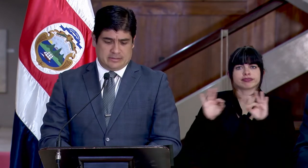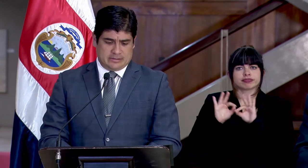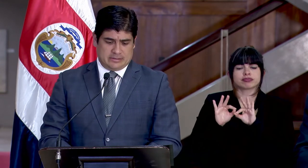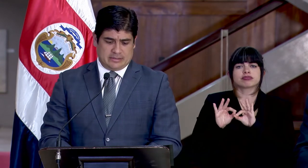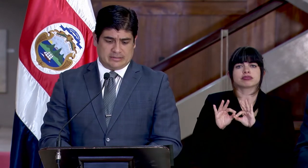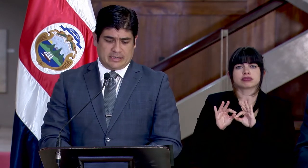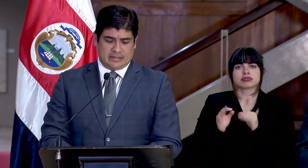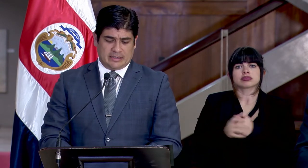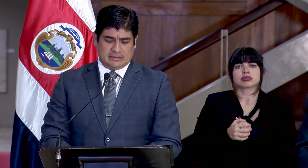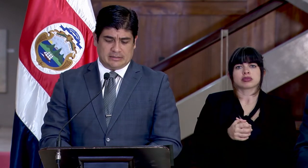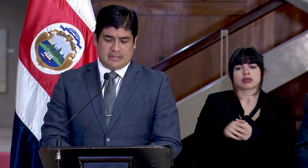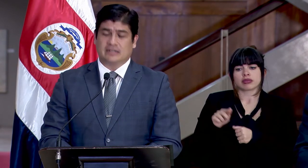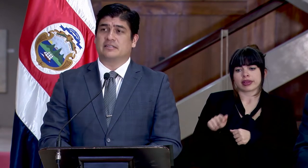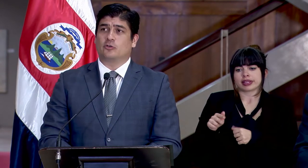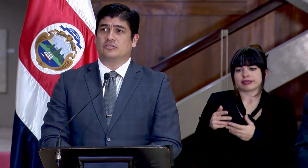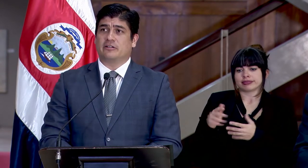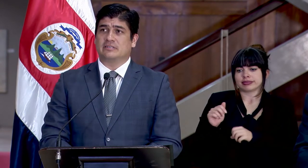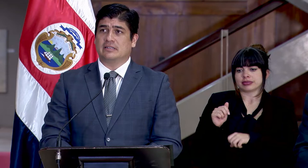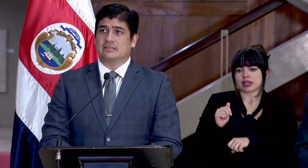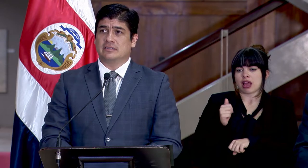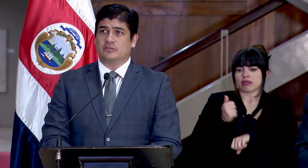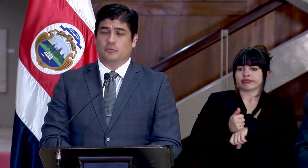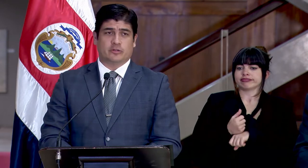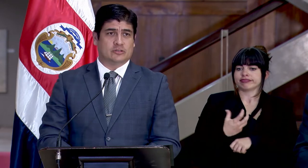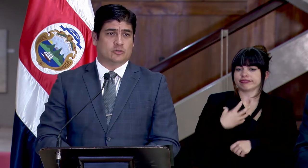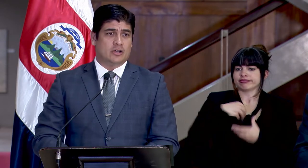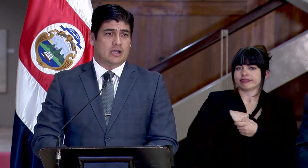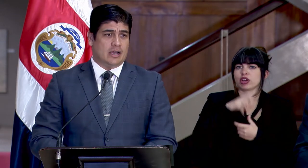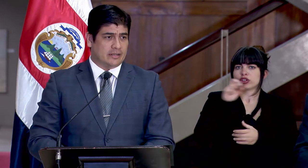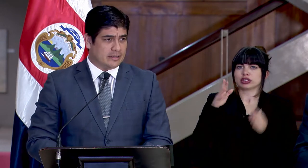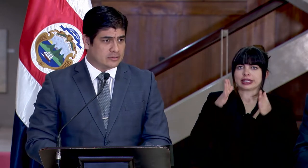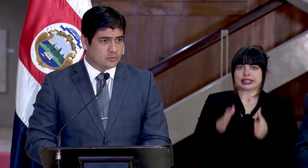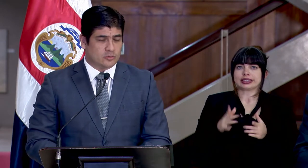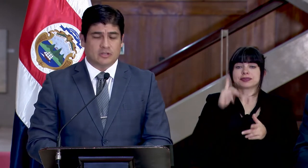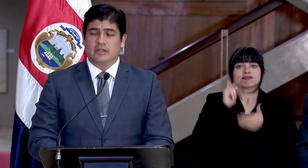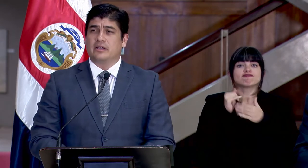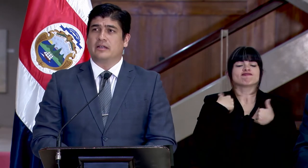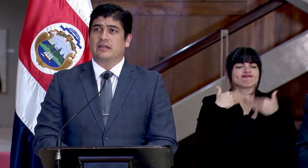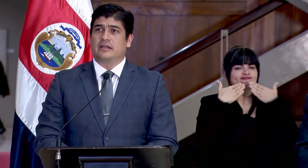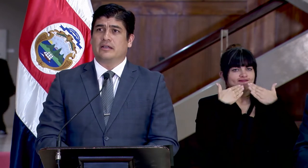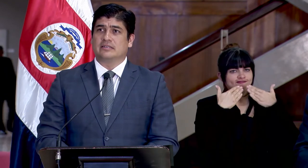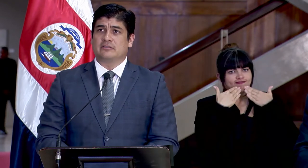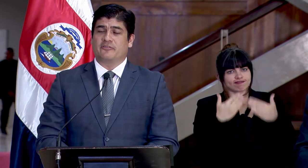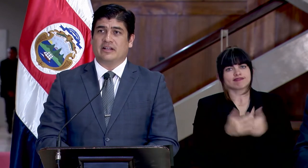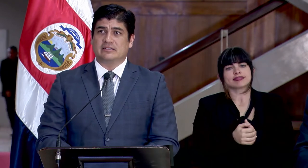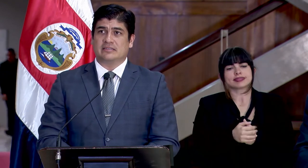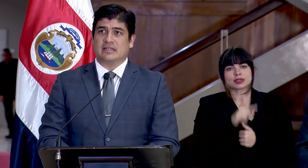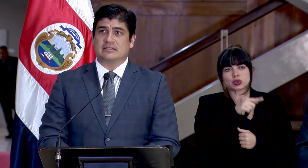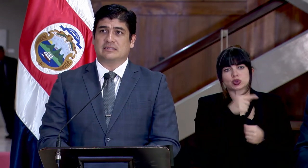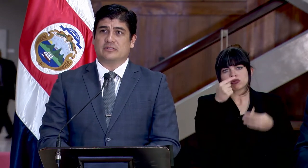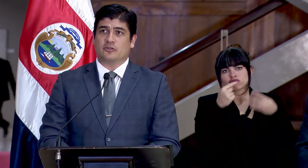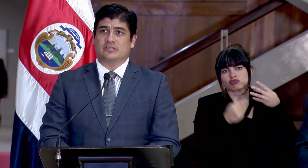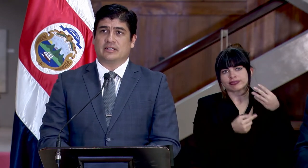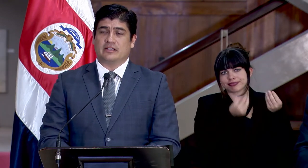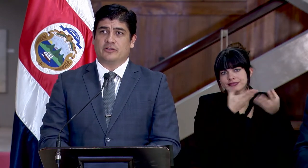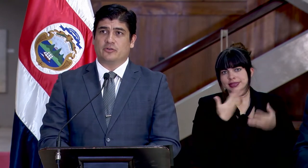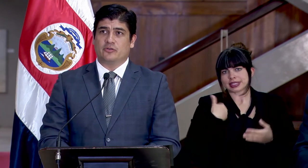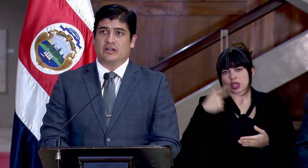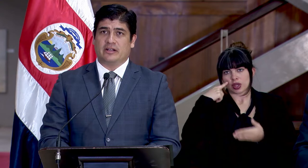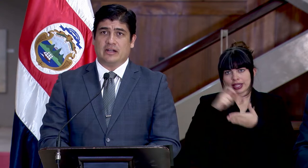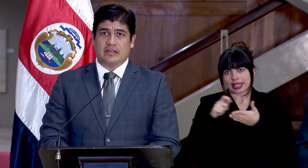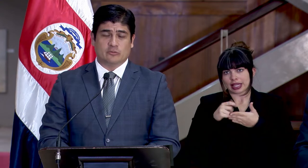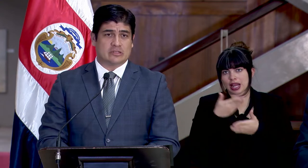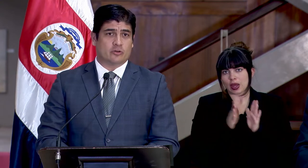que están en el ser costarricense. Yo por eso agradezco esas referencias que hace el señor